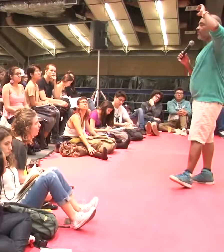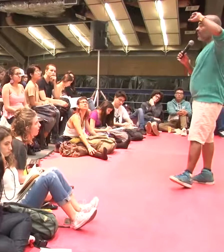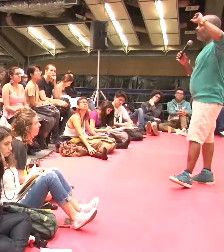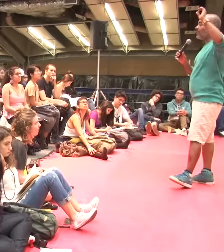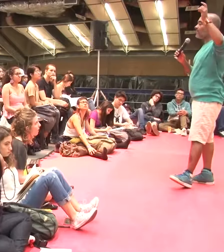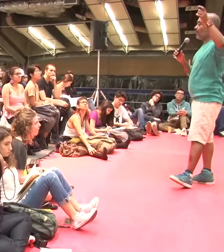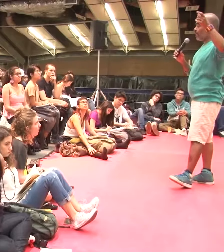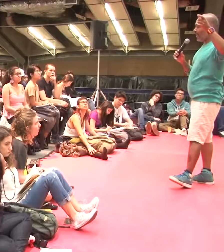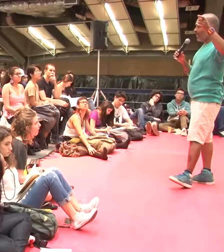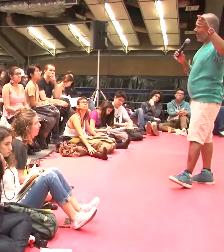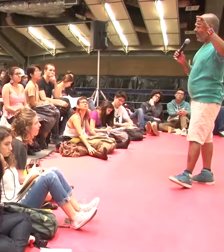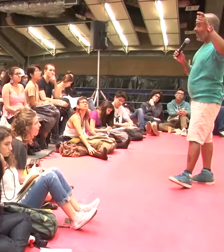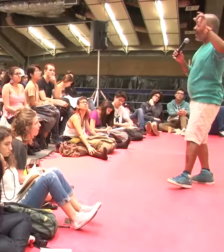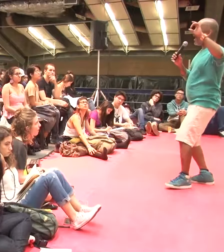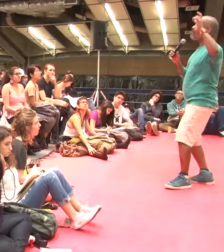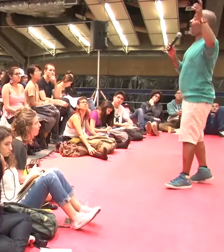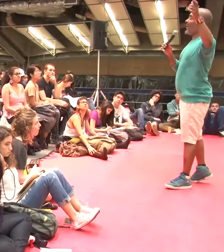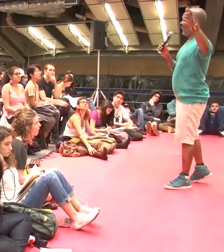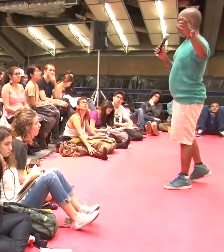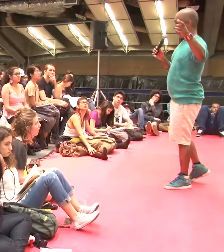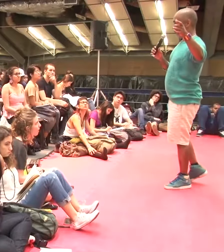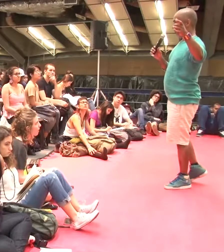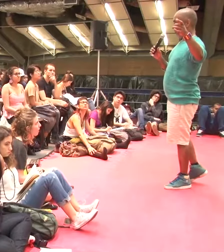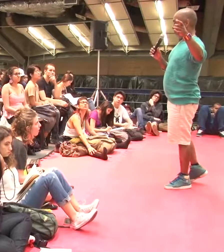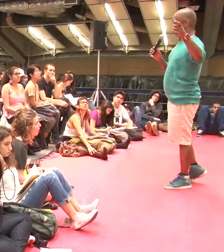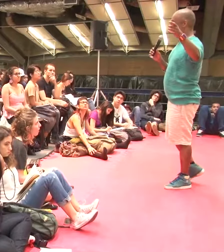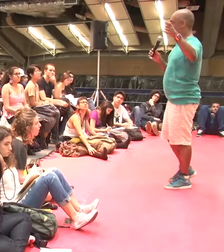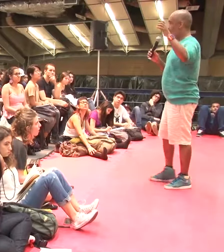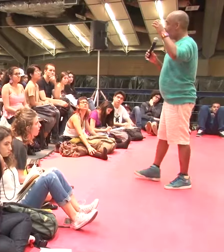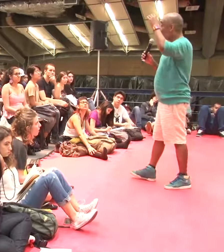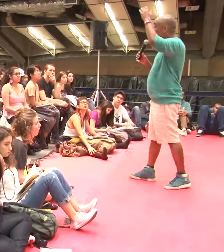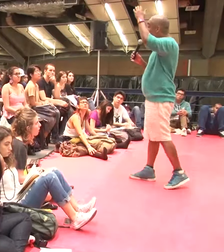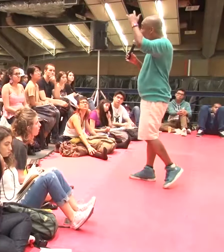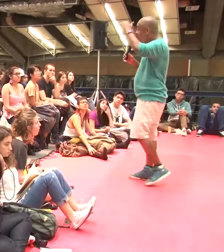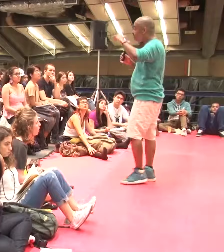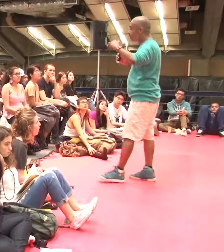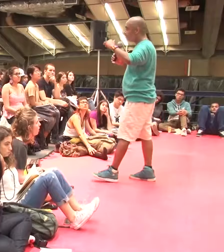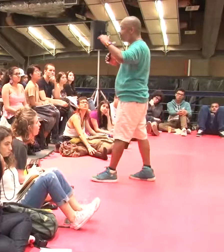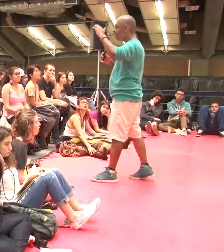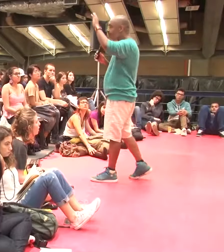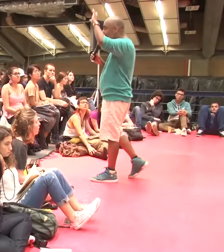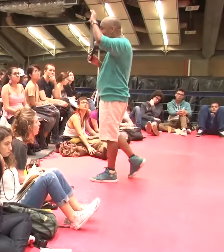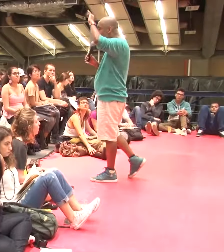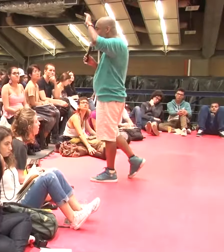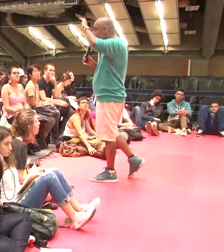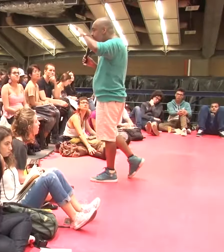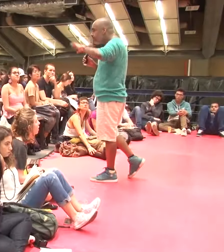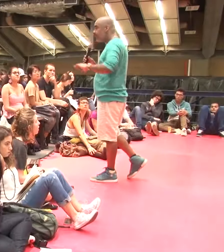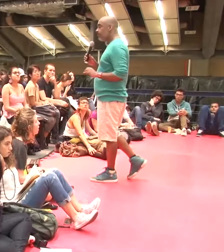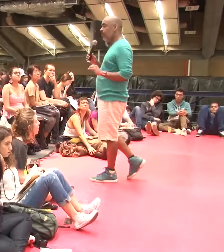na condição que desapega, apega. A música é lindíssima do Djavan, com